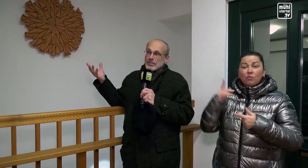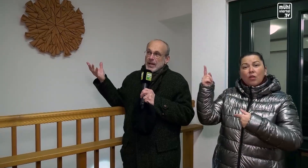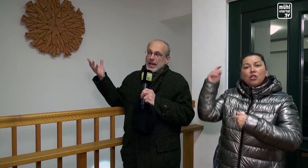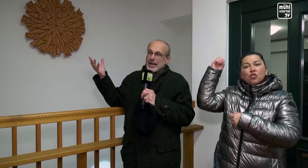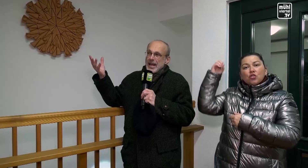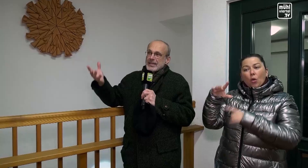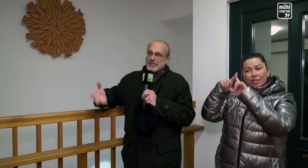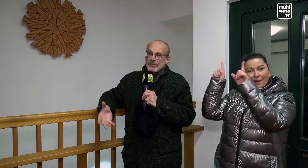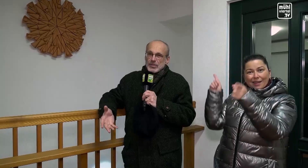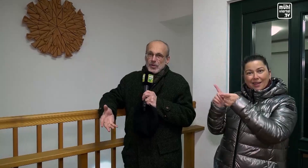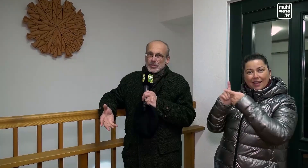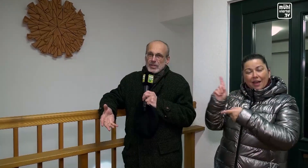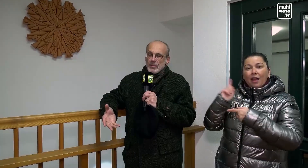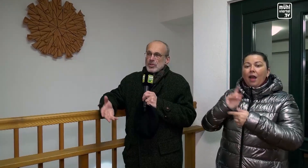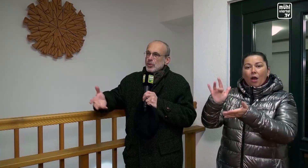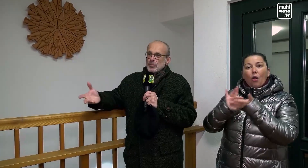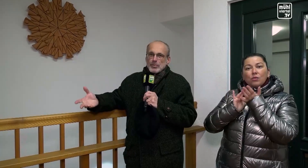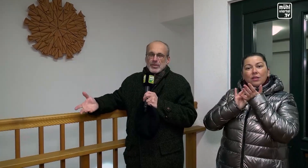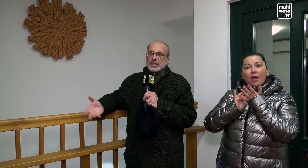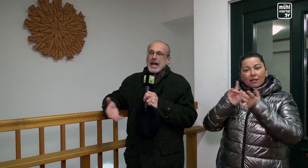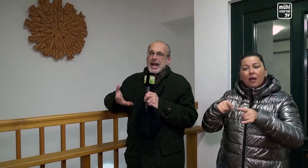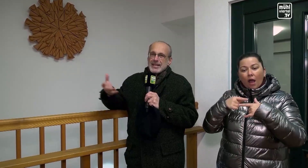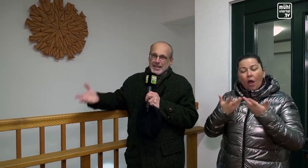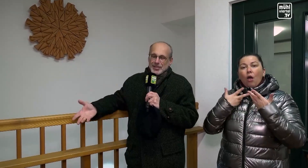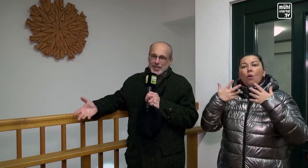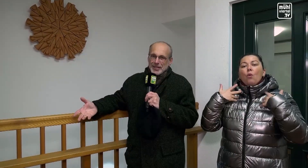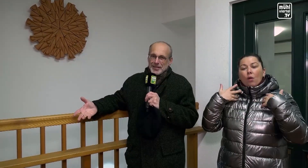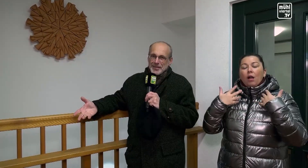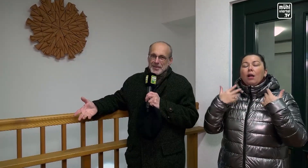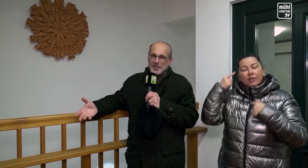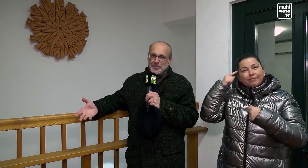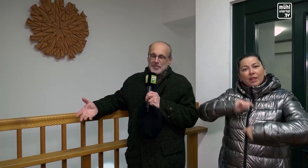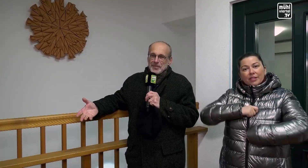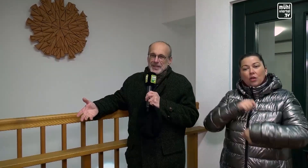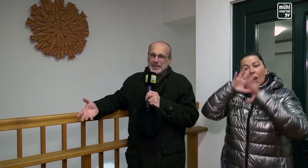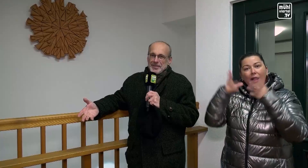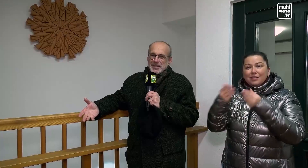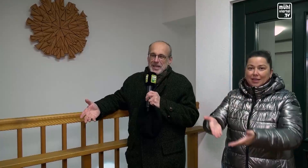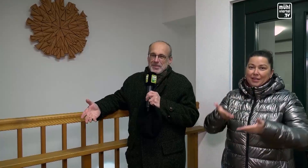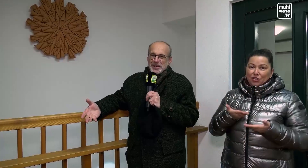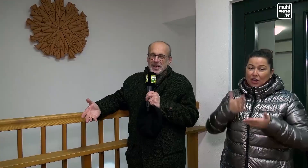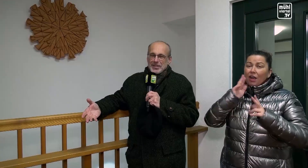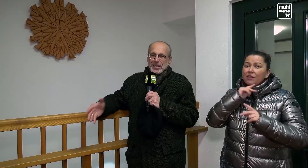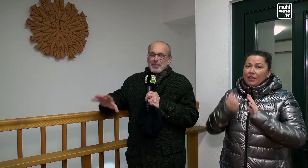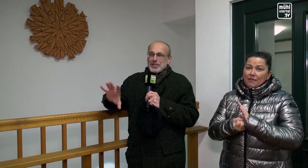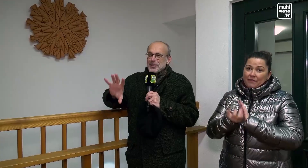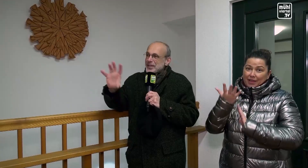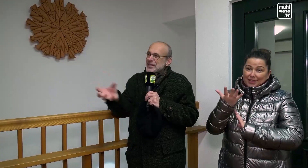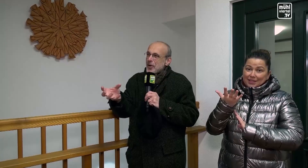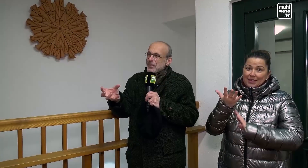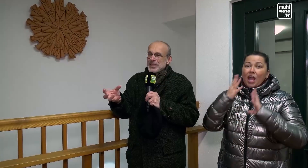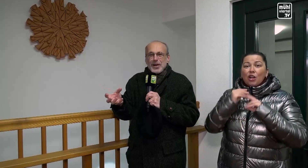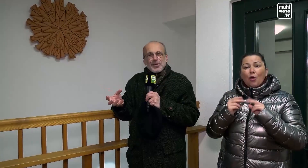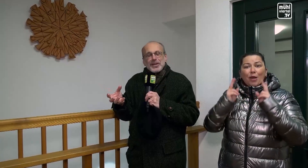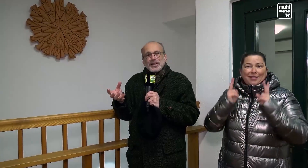ihm allein, dass wenn was wächst, wenn man sich noch so bemüht, es ist alles ein Geschenk. Mit dem kann ich, glaube ich, diesen